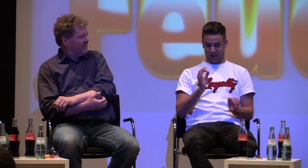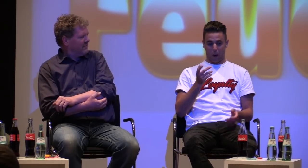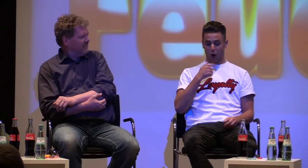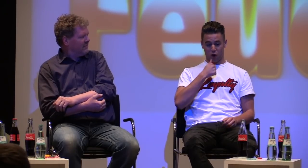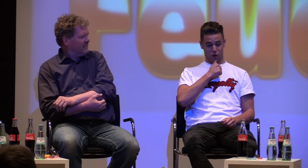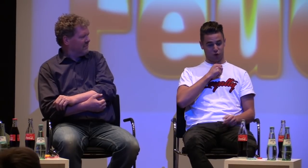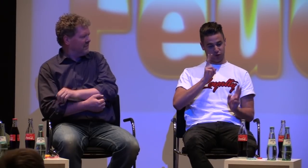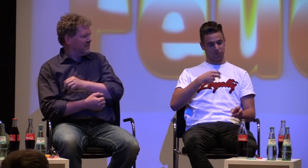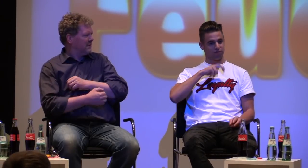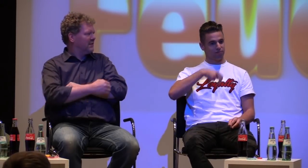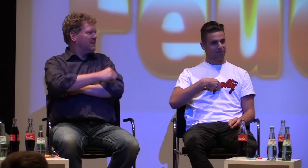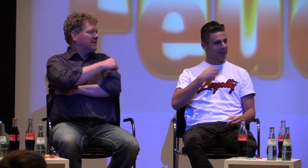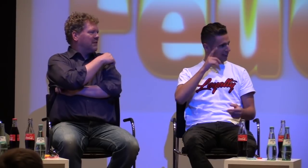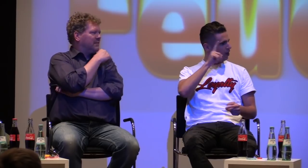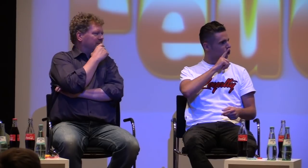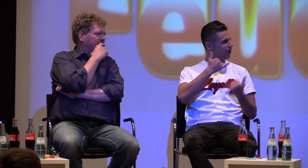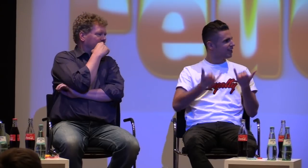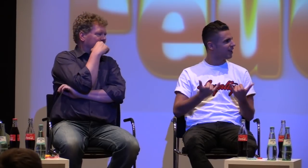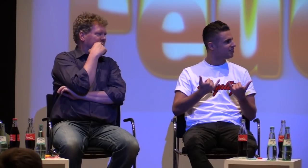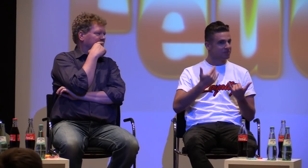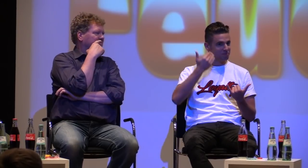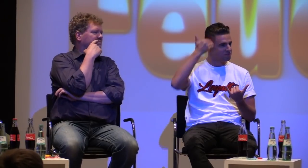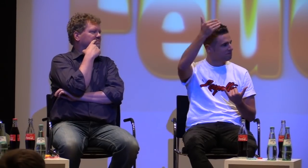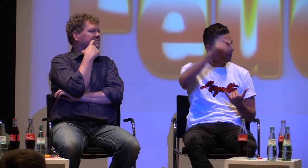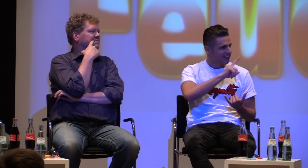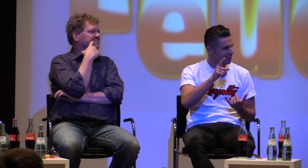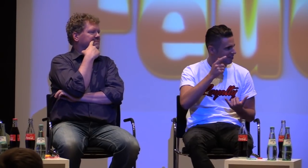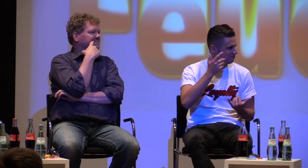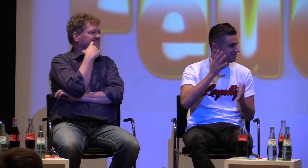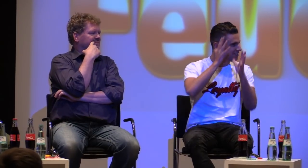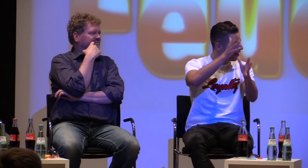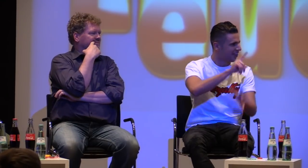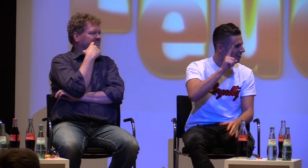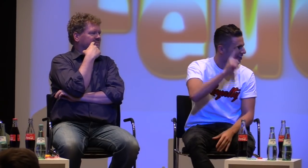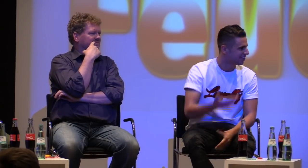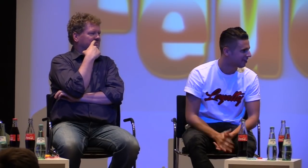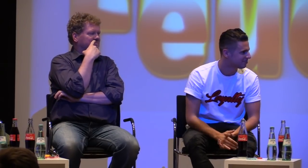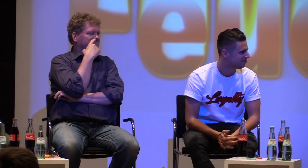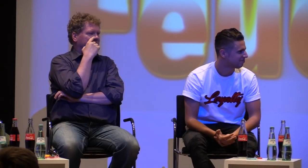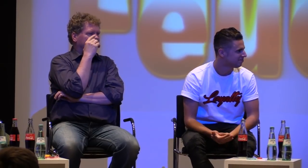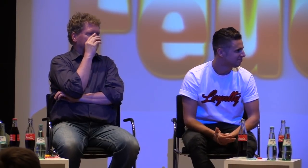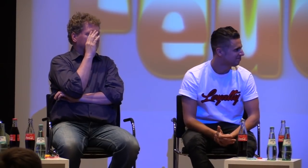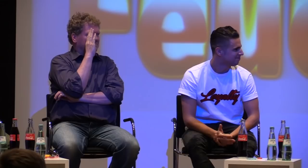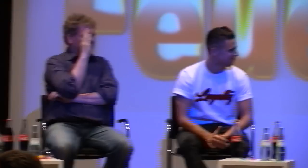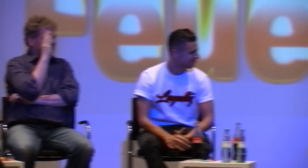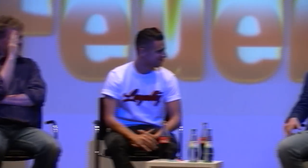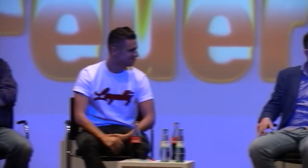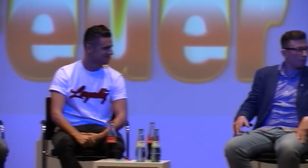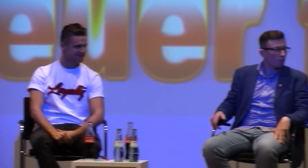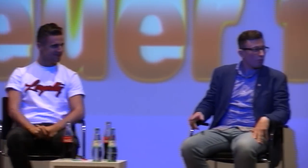Probleme hat, dann können Menschen ja immer noch versuchen, auf die Lösung zu wirken. Aber wenn es eben KI gibt, dann